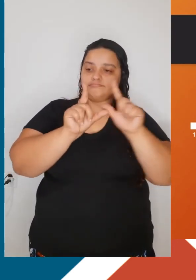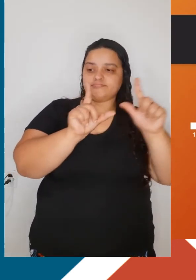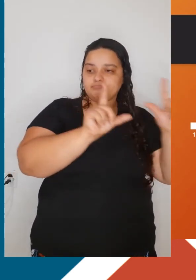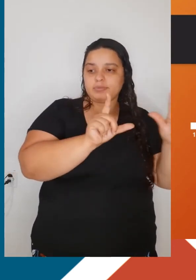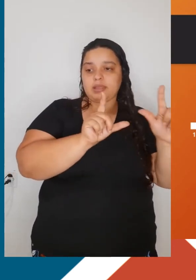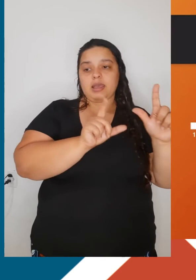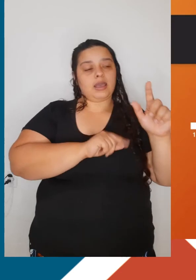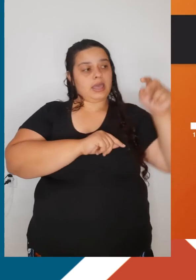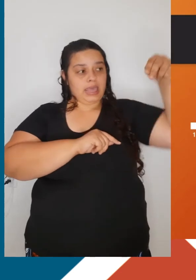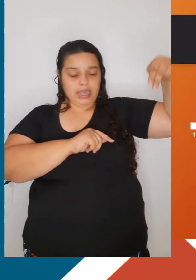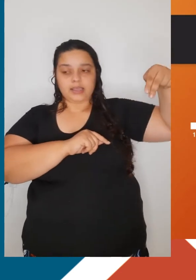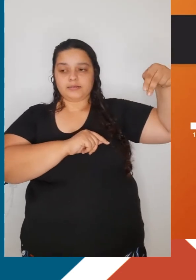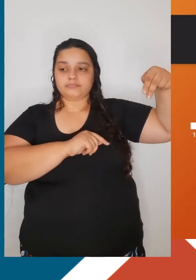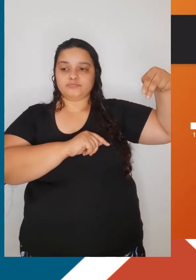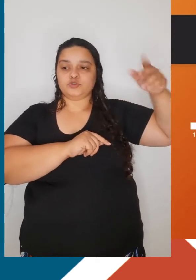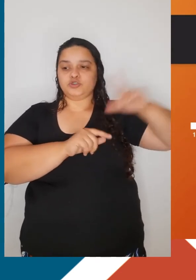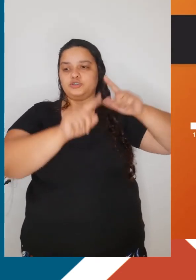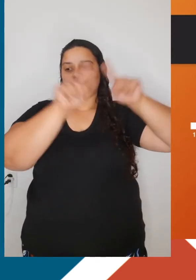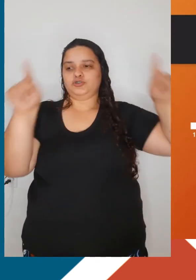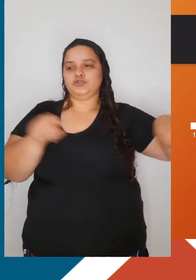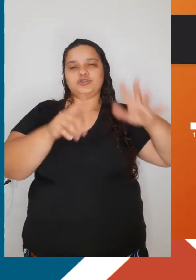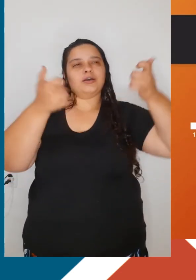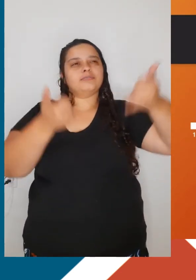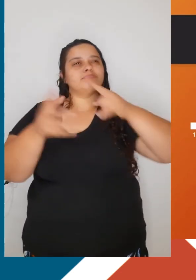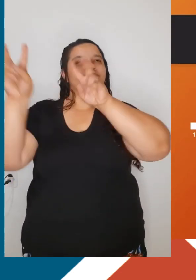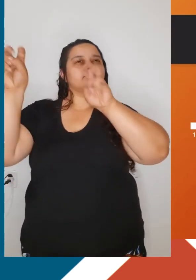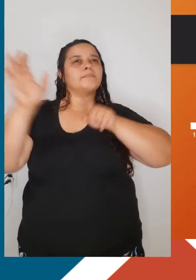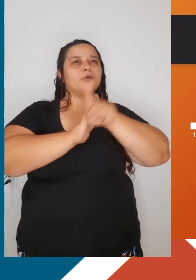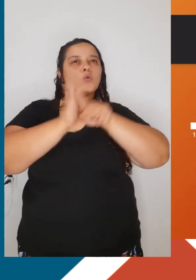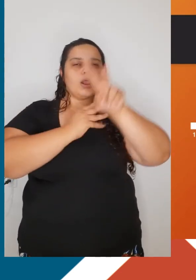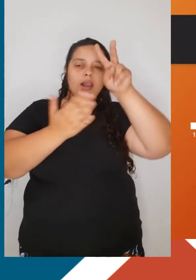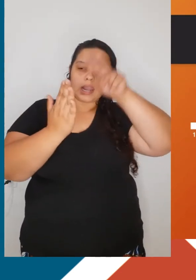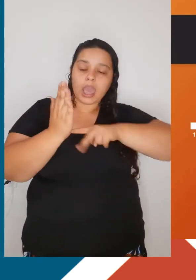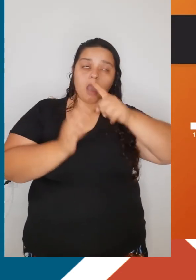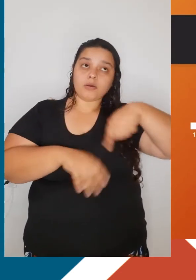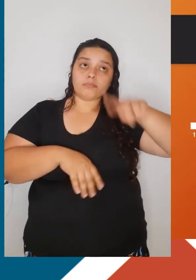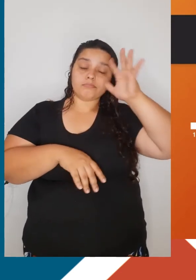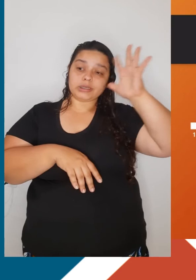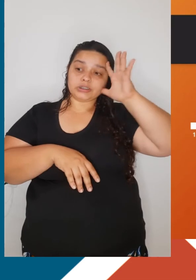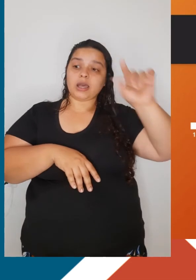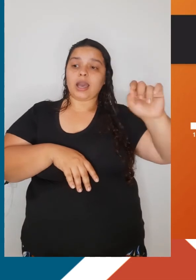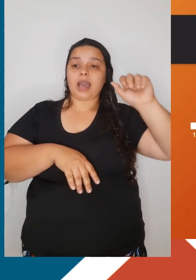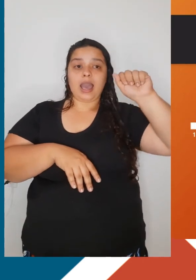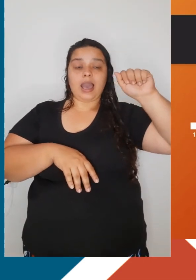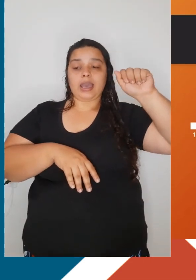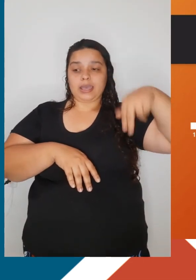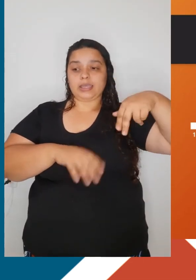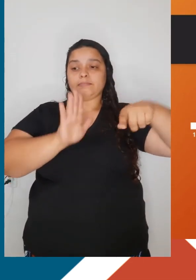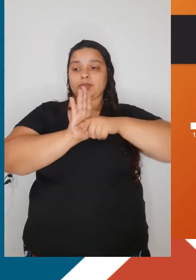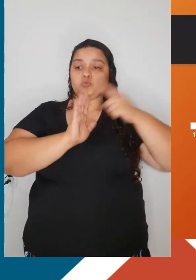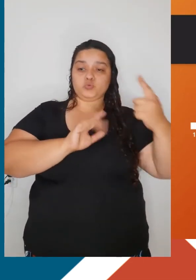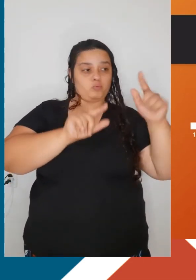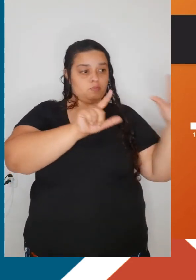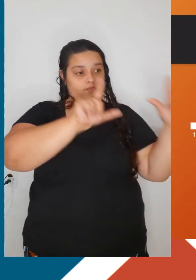quadrado que ocupa a posição n, como nos traz o enunciado da questão. Sendo assim, podemos imaginar que a n-1 será a área